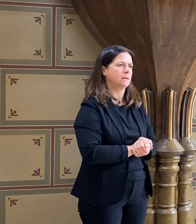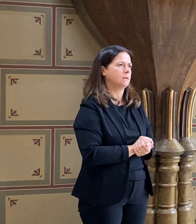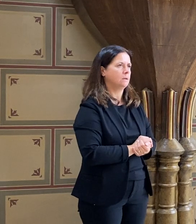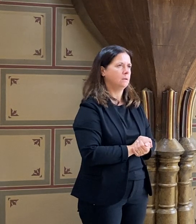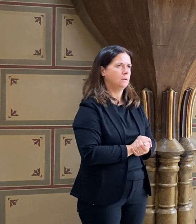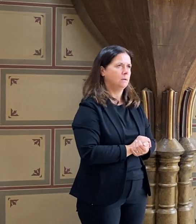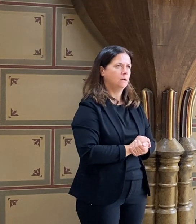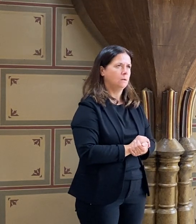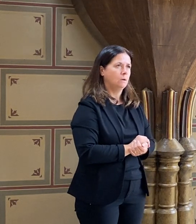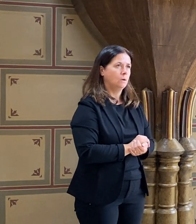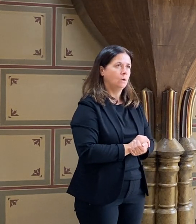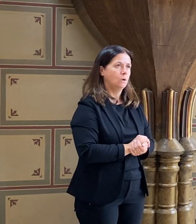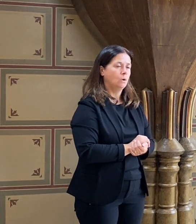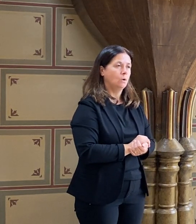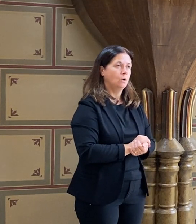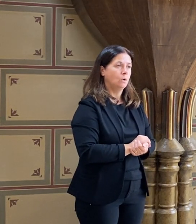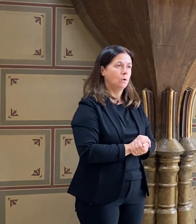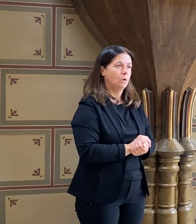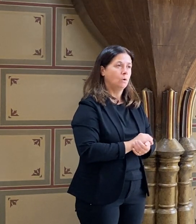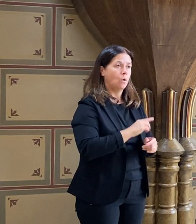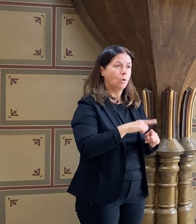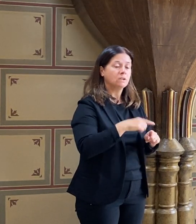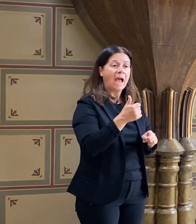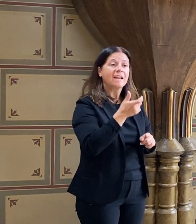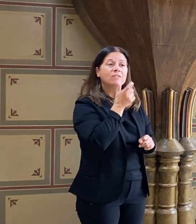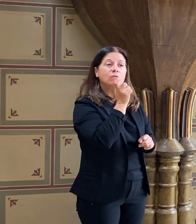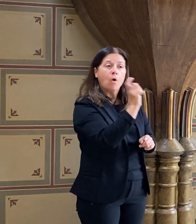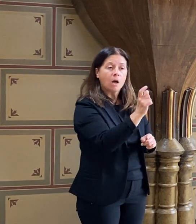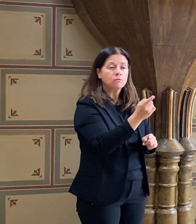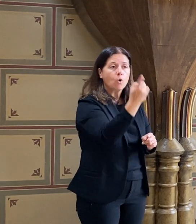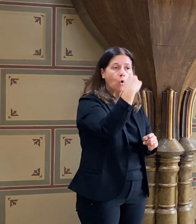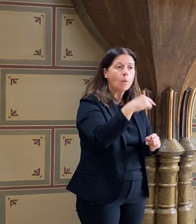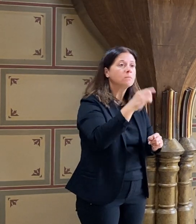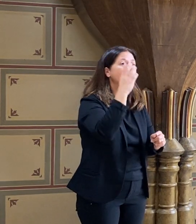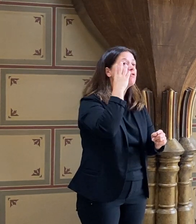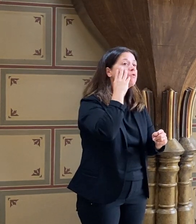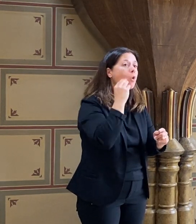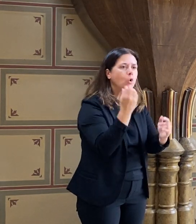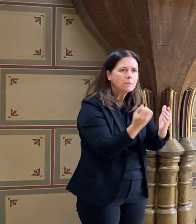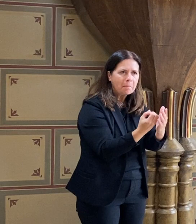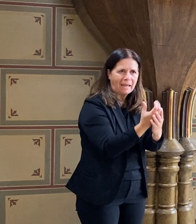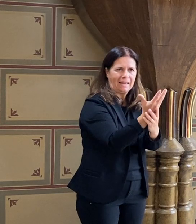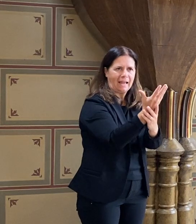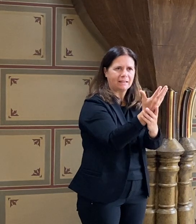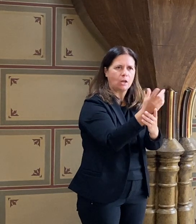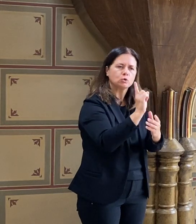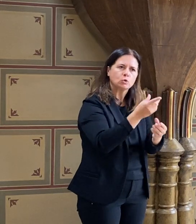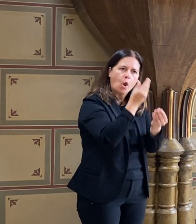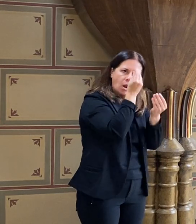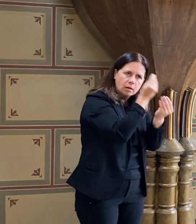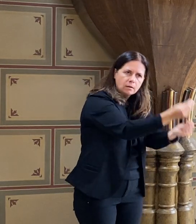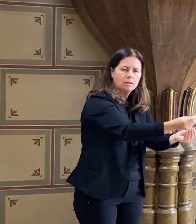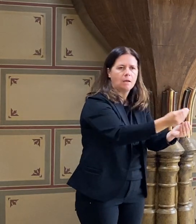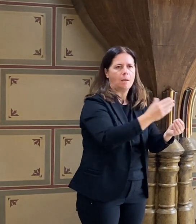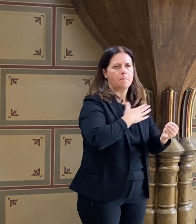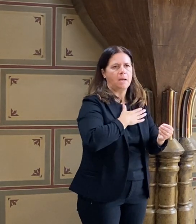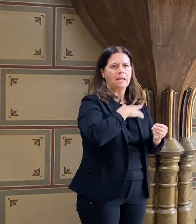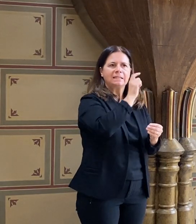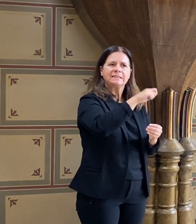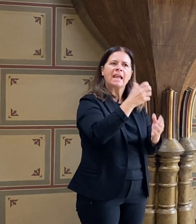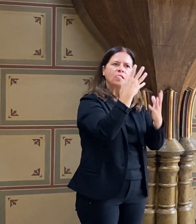Und dieses Wort, dass es Frucht bringt, wünsche ich euch nach wie vor mit den Segenswünschen von